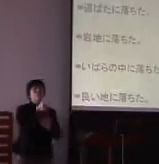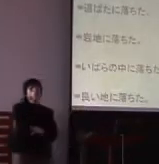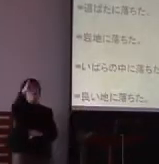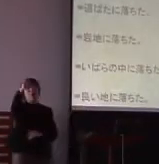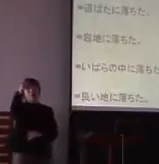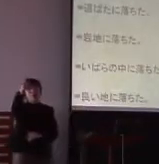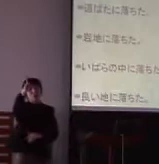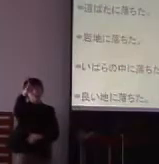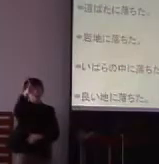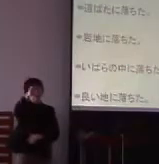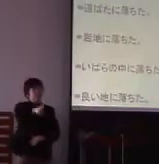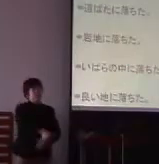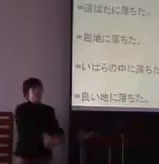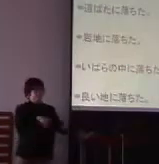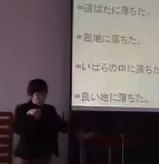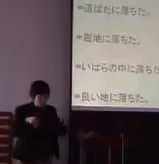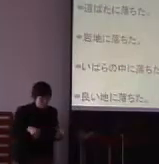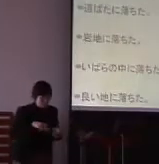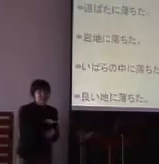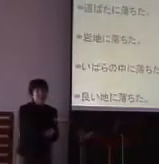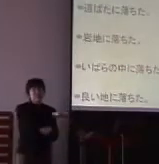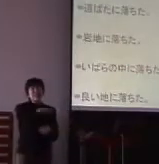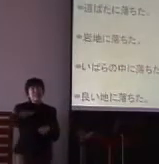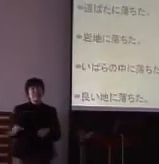イエス様は弟子たちに